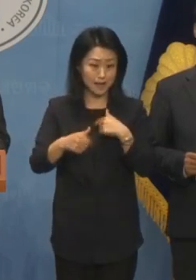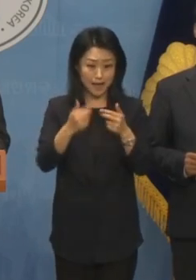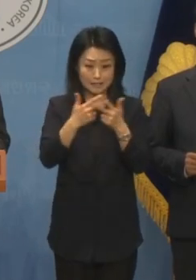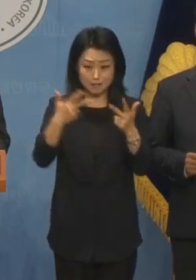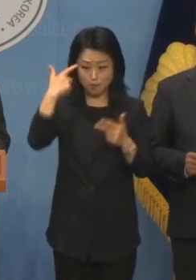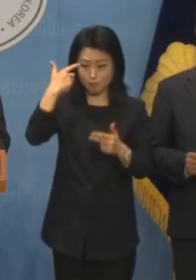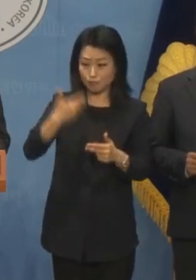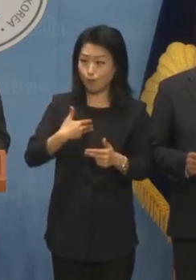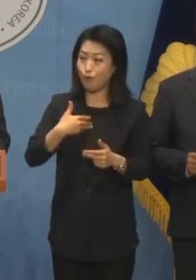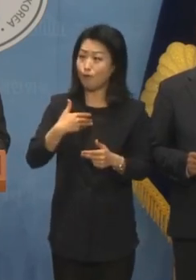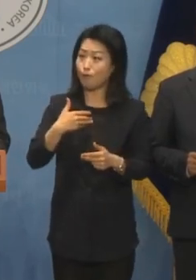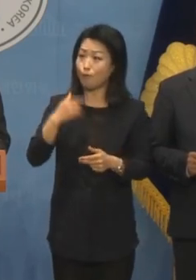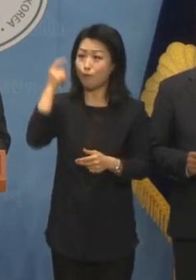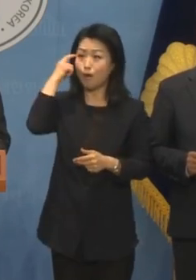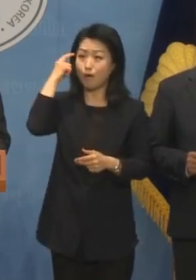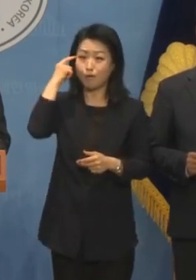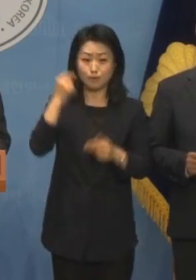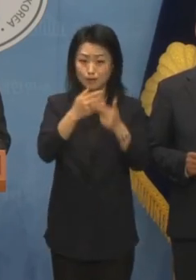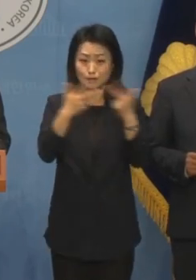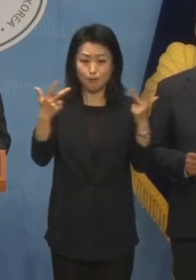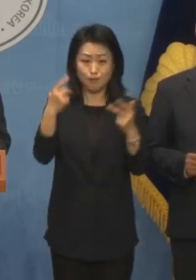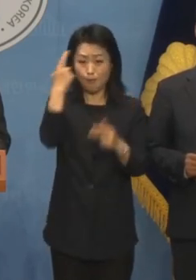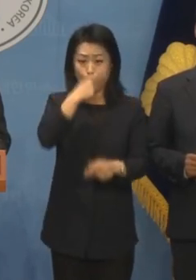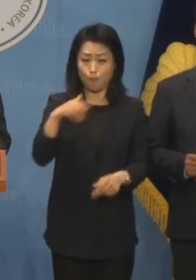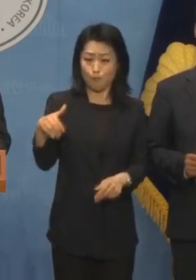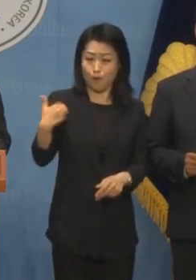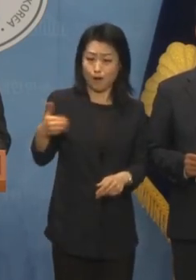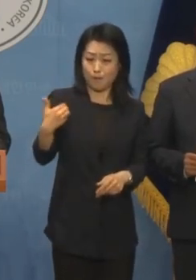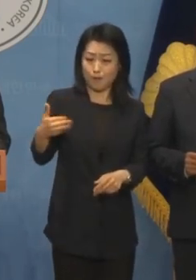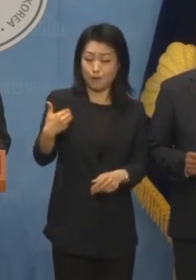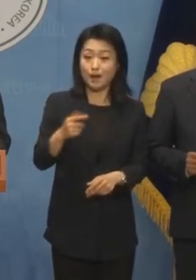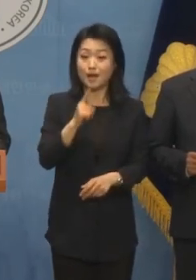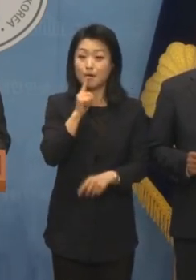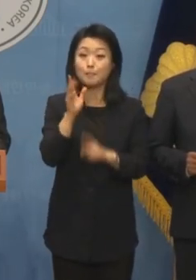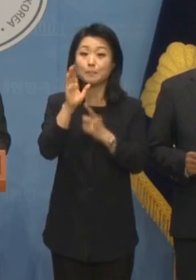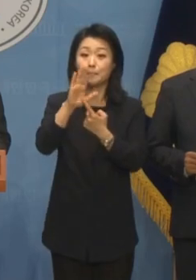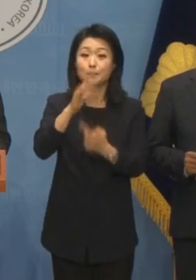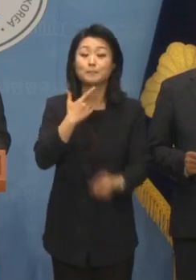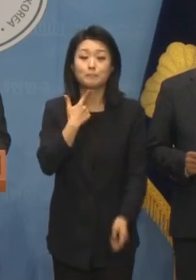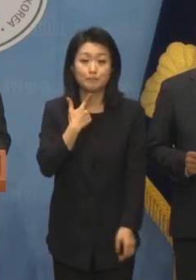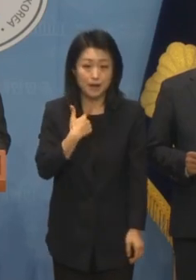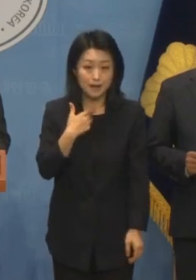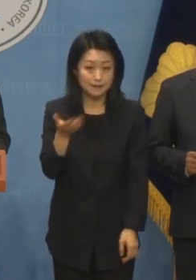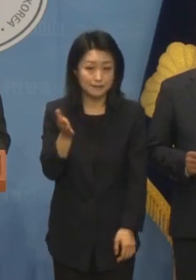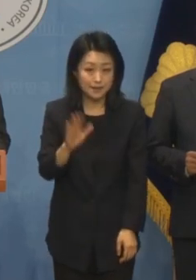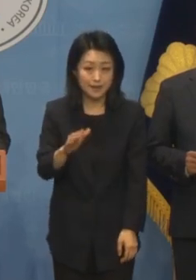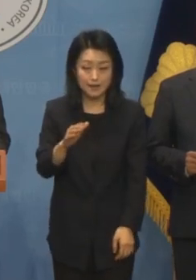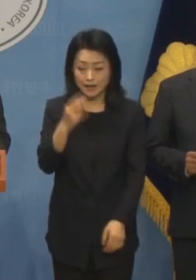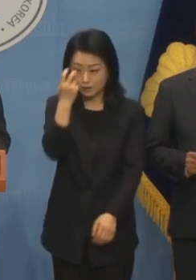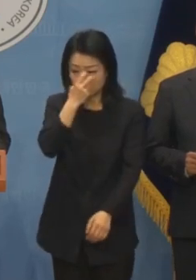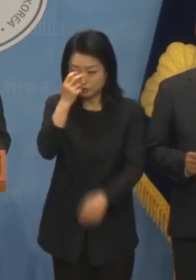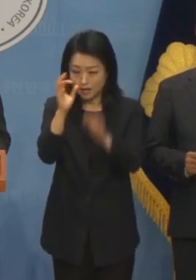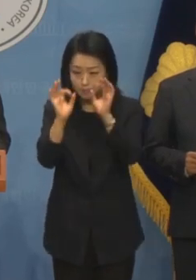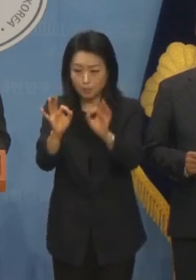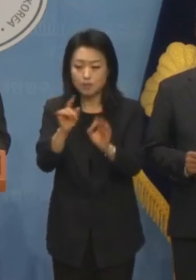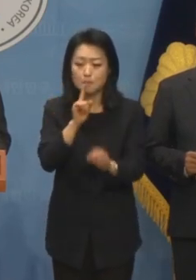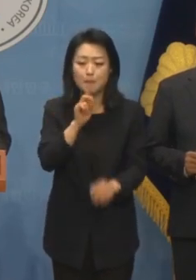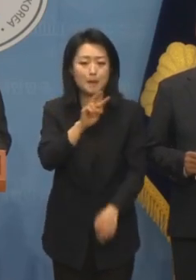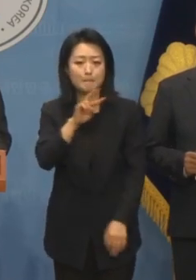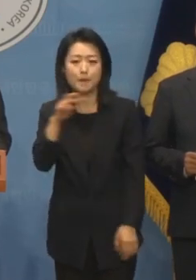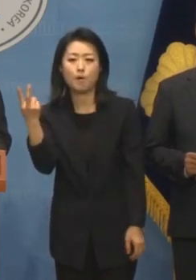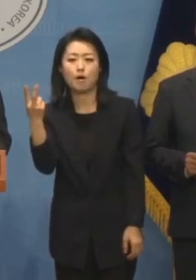이재명을 왜 물어보나, 나는 이재명과 일면식도 없고 전혀 모른다고 했습니다. 하지만 검찰 수사 과정에서 진술이